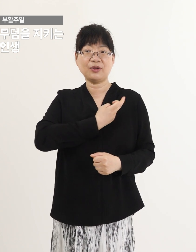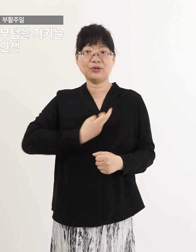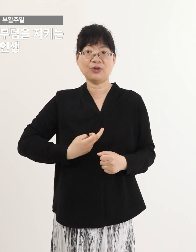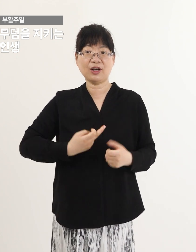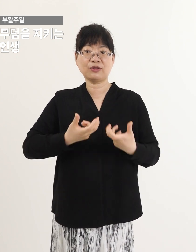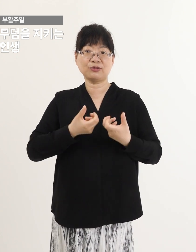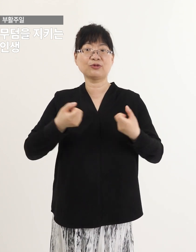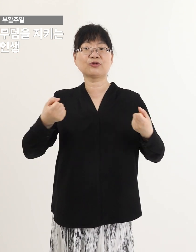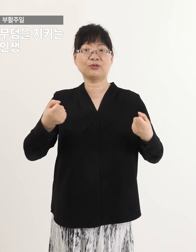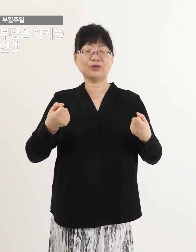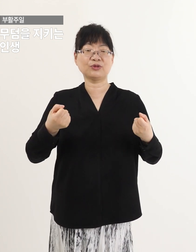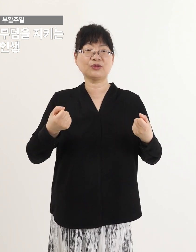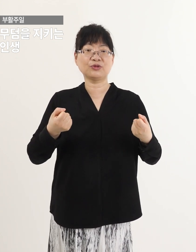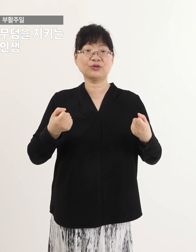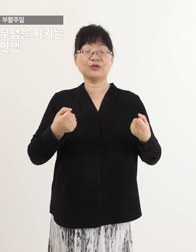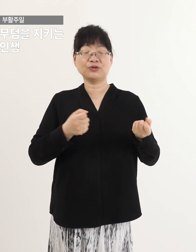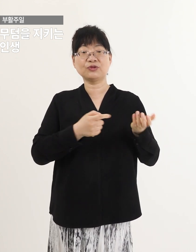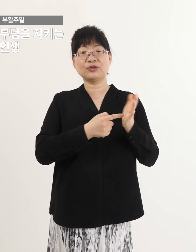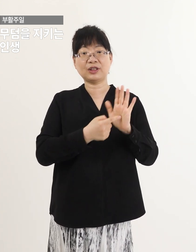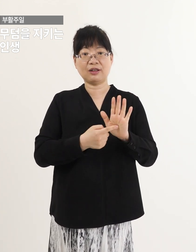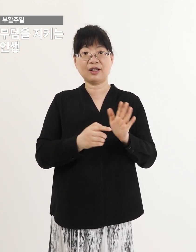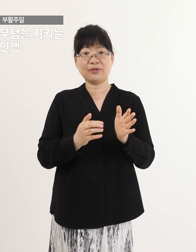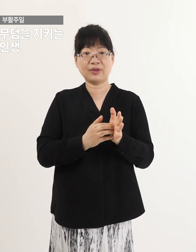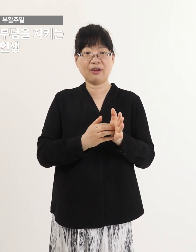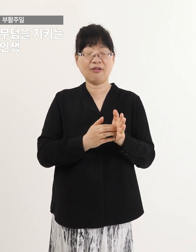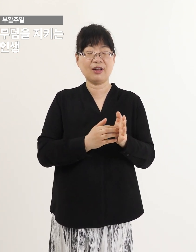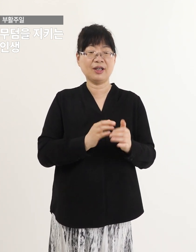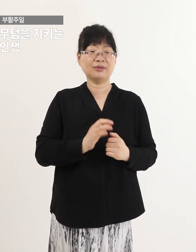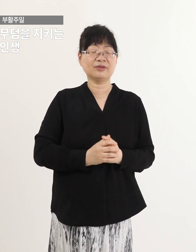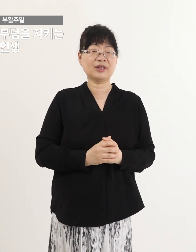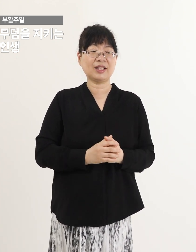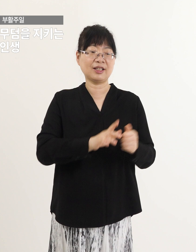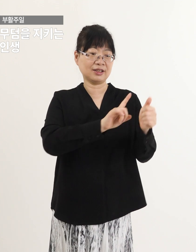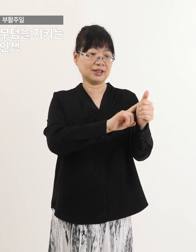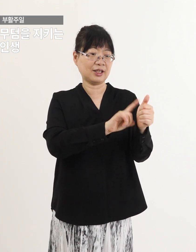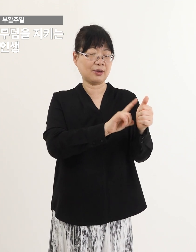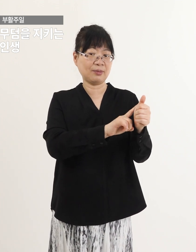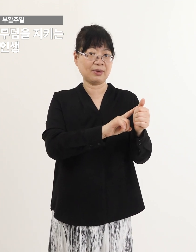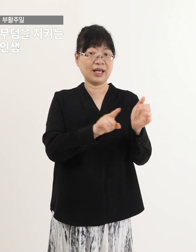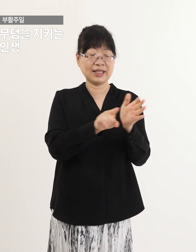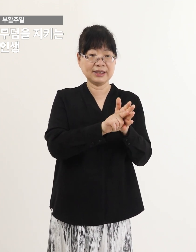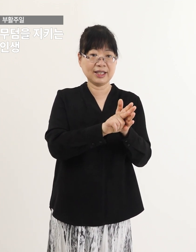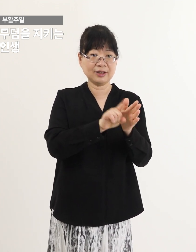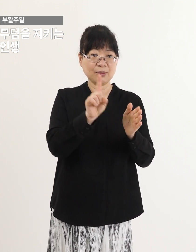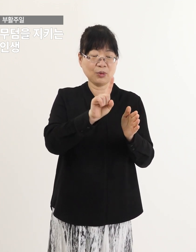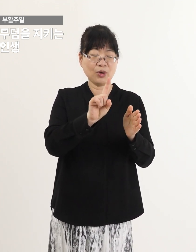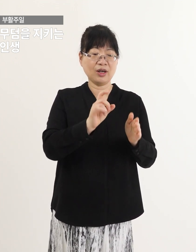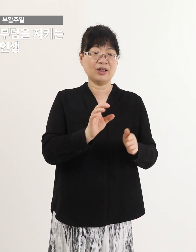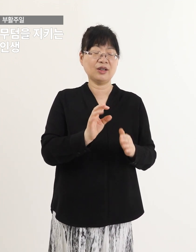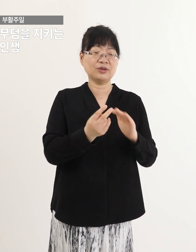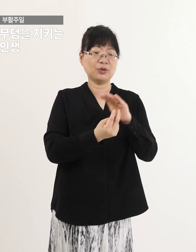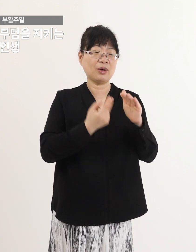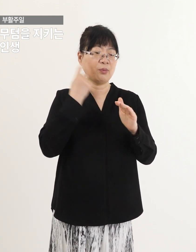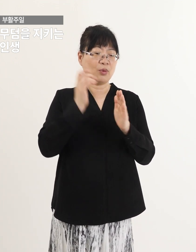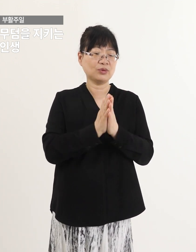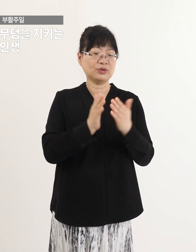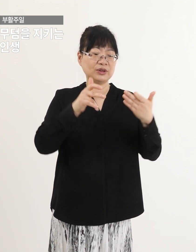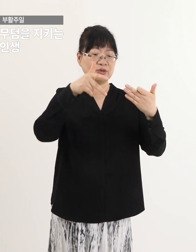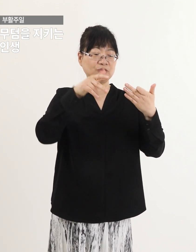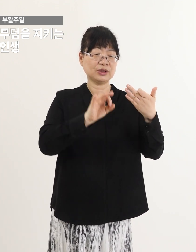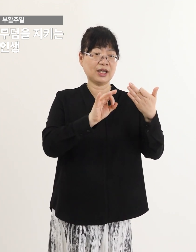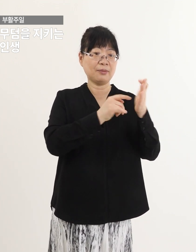구분이 돼 있습니다. 그러다 보니까 이 사람의 신앙이 오늘 요한복음 19장의